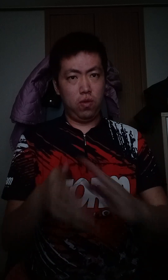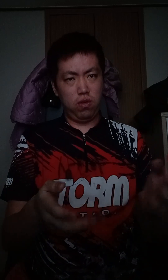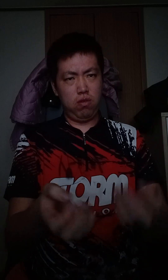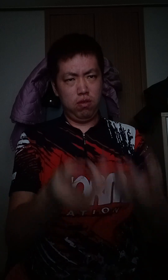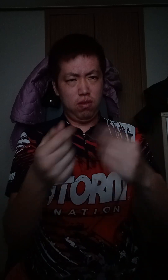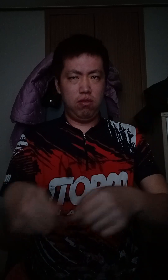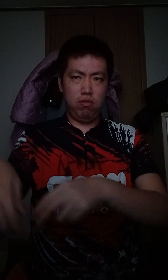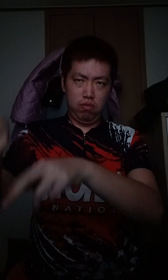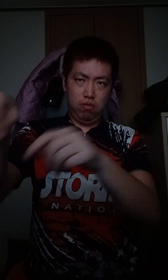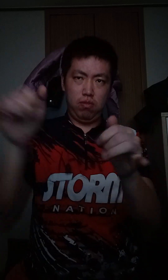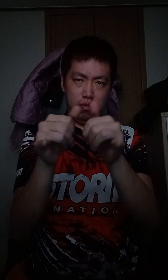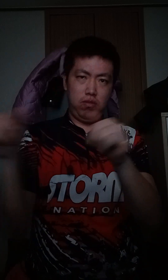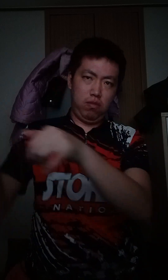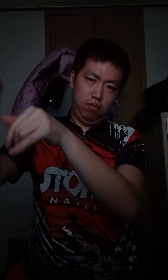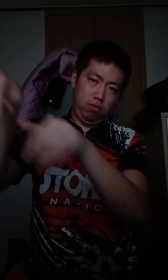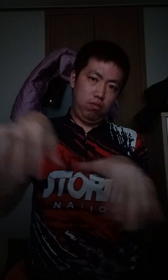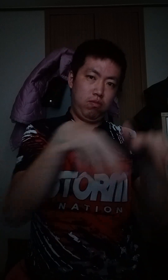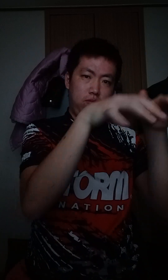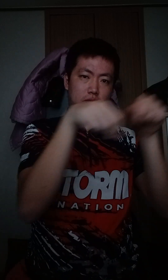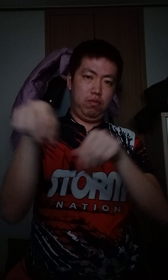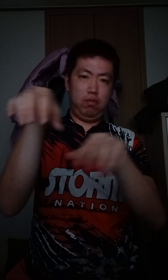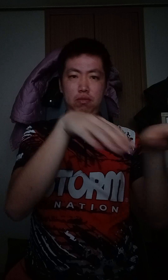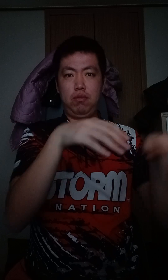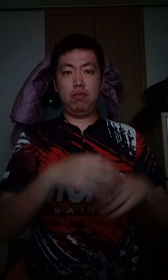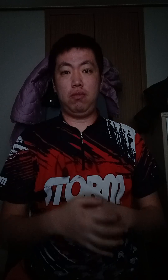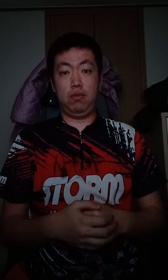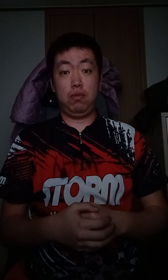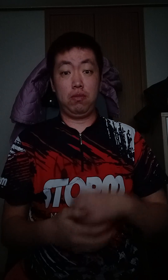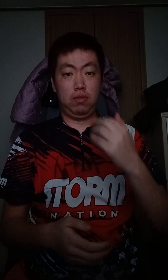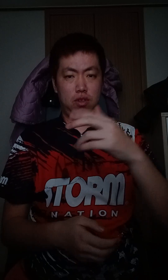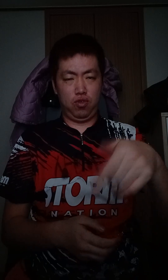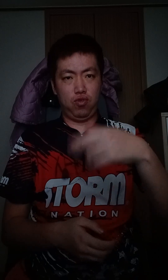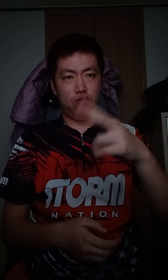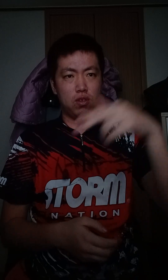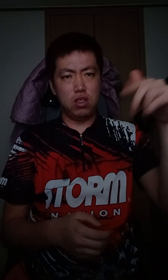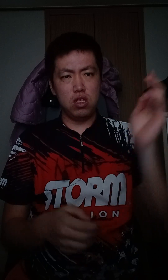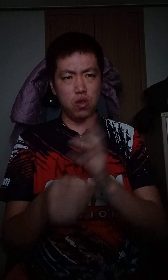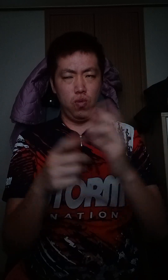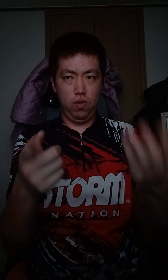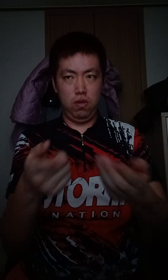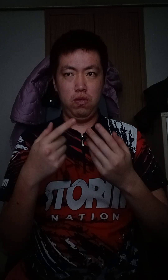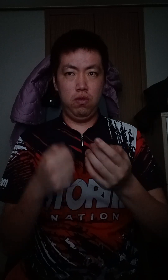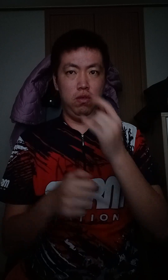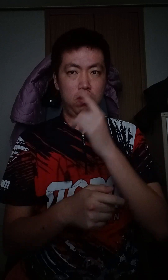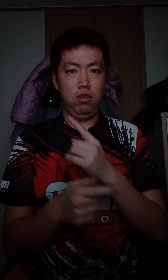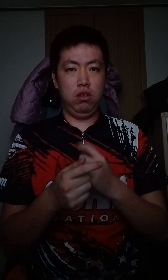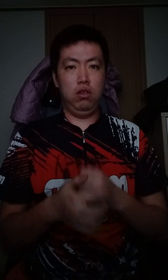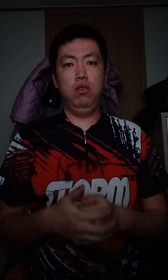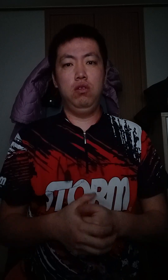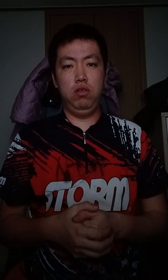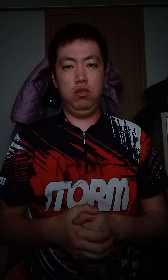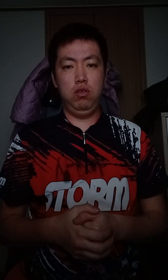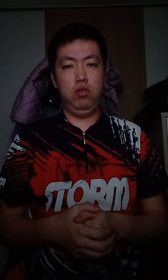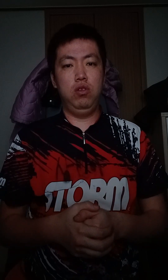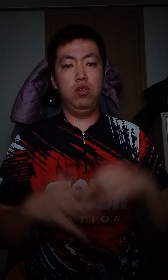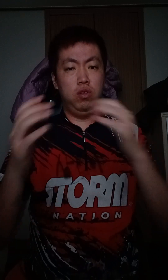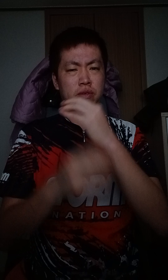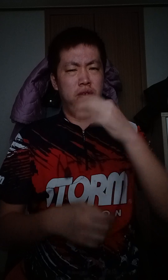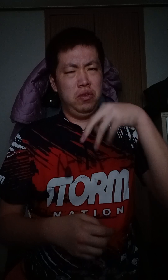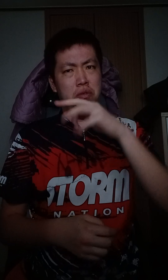그쪽으로 빼냈거든요. 출근하고 있는데 사고가 났다는 연락을 받고 온 거예요. 경찰은 운전자